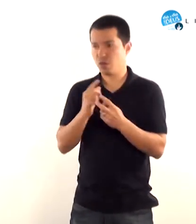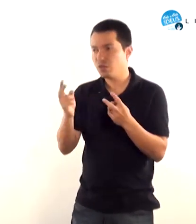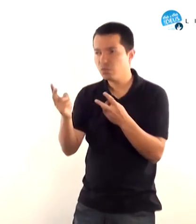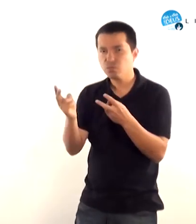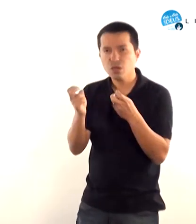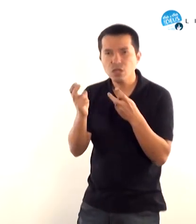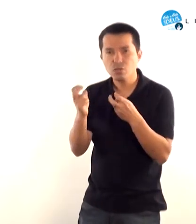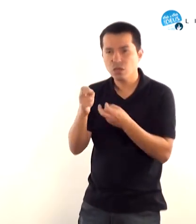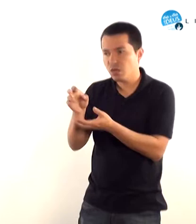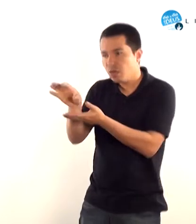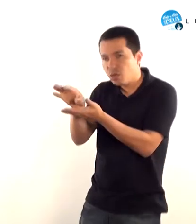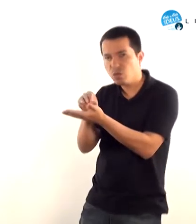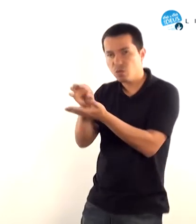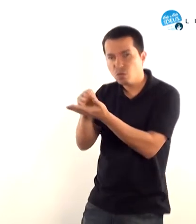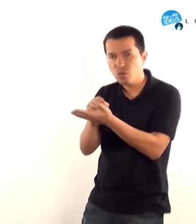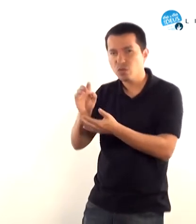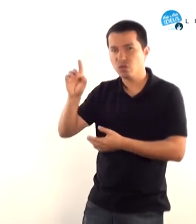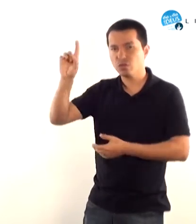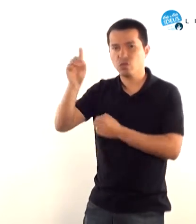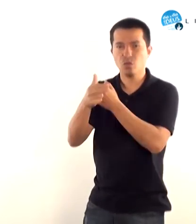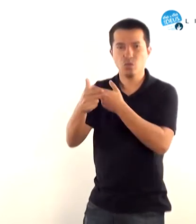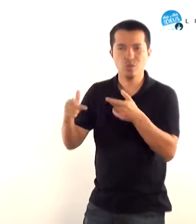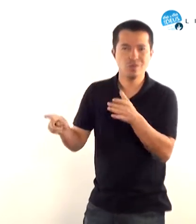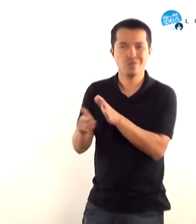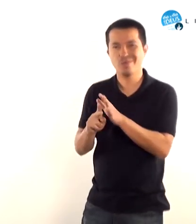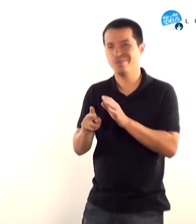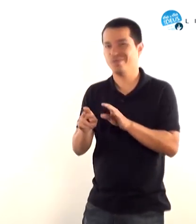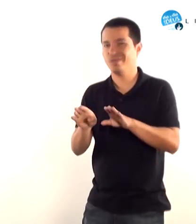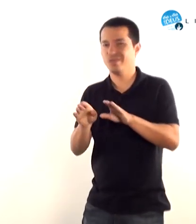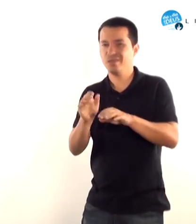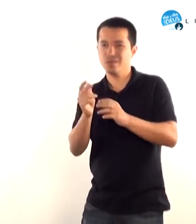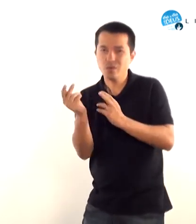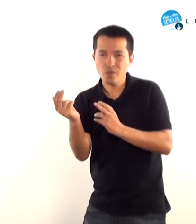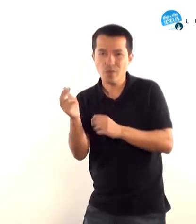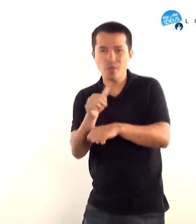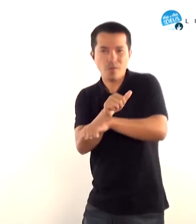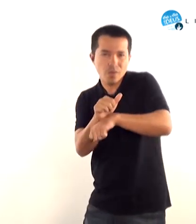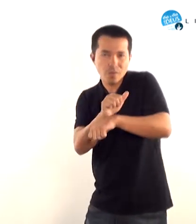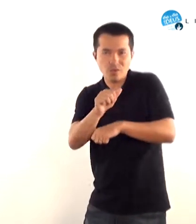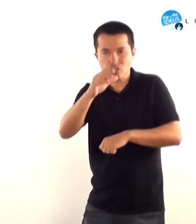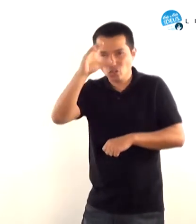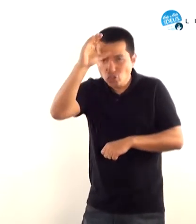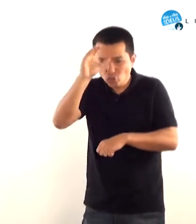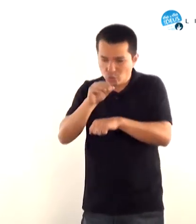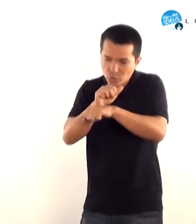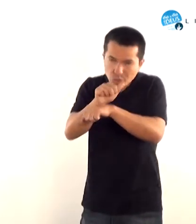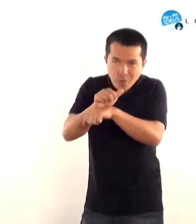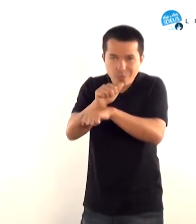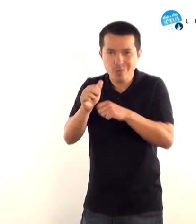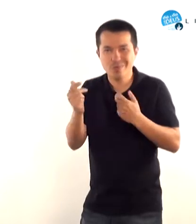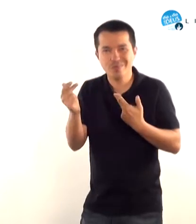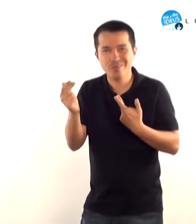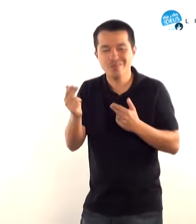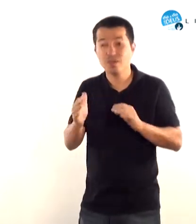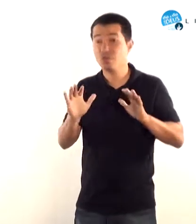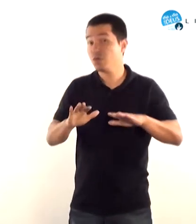de Deus. Na casa de Abraão ele viu os milagres de Deus. E de certa